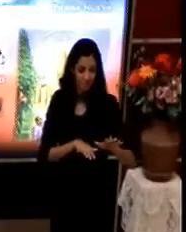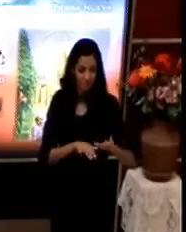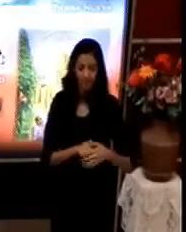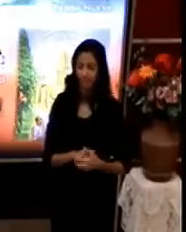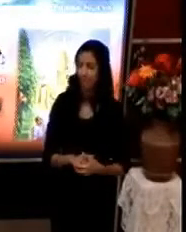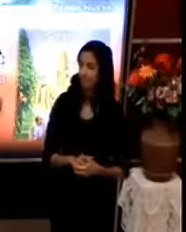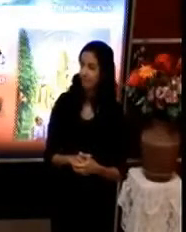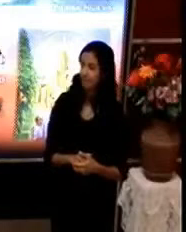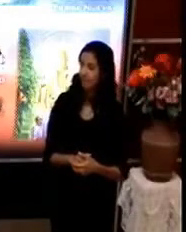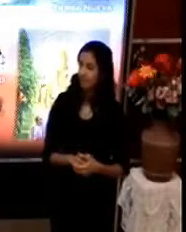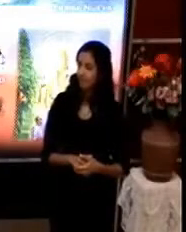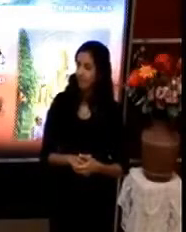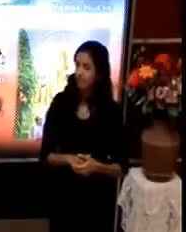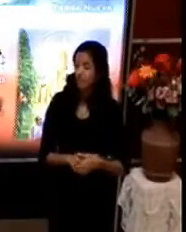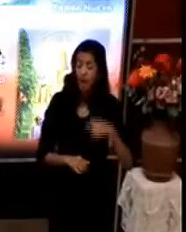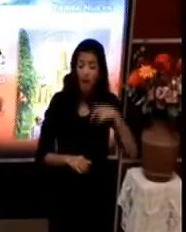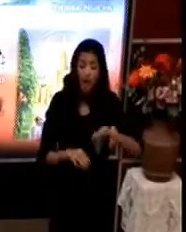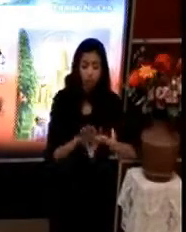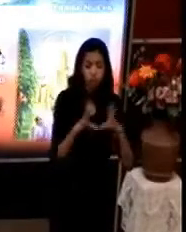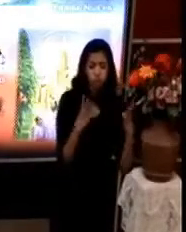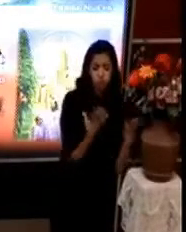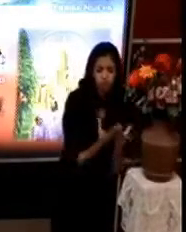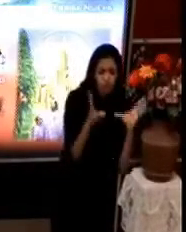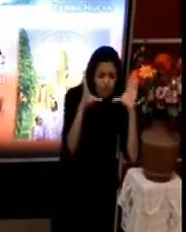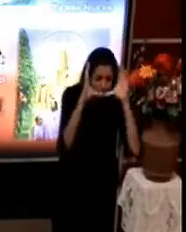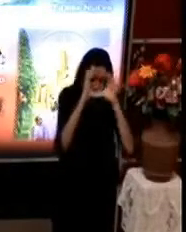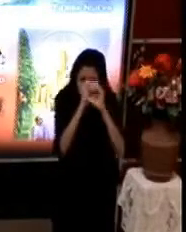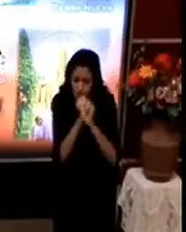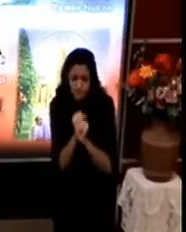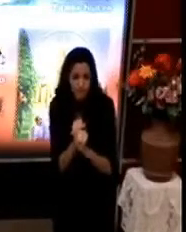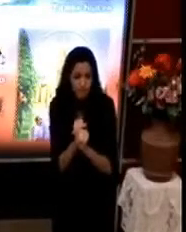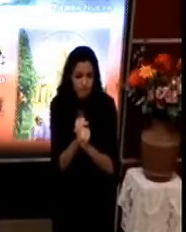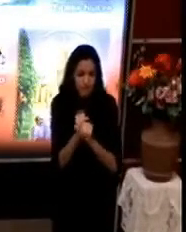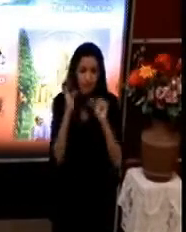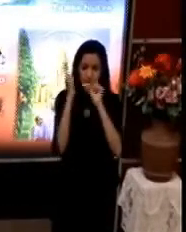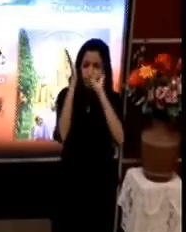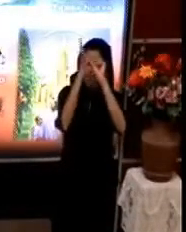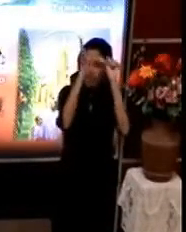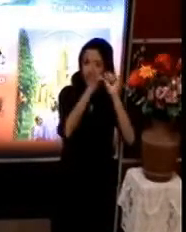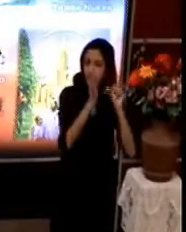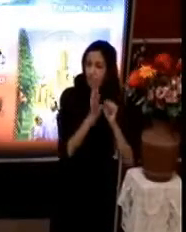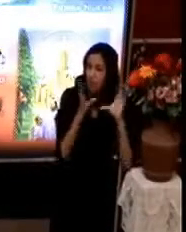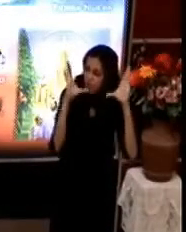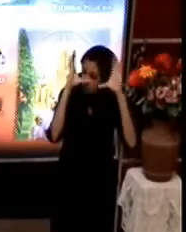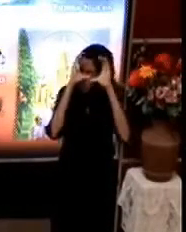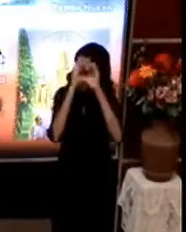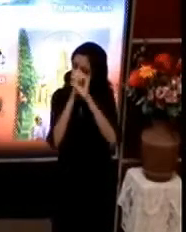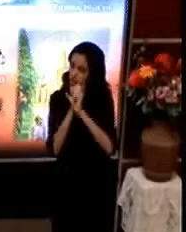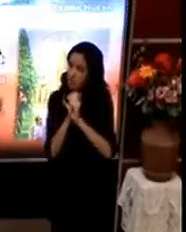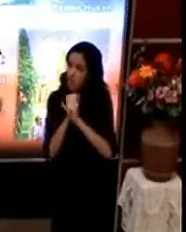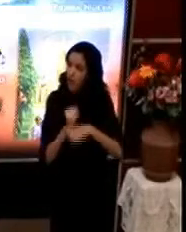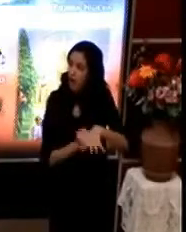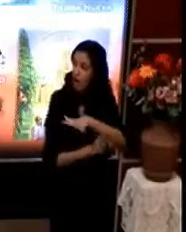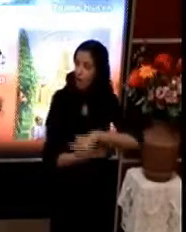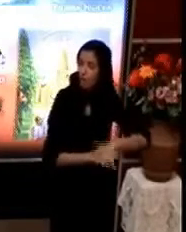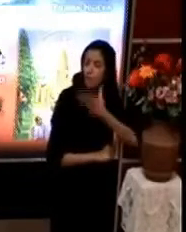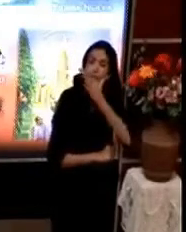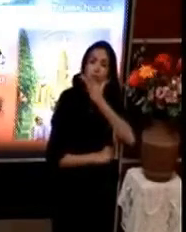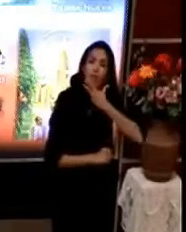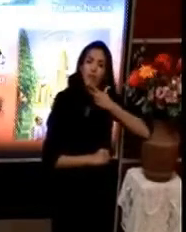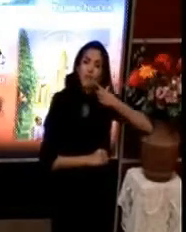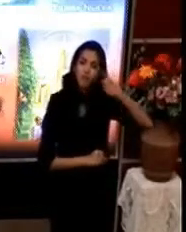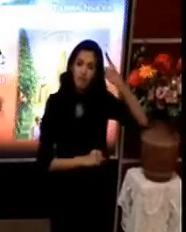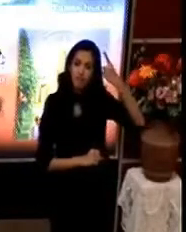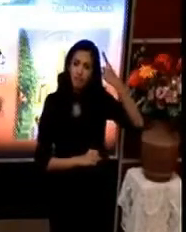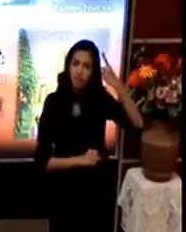Hay tinieblas en la tierra y oscuridad en las naciones, hermanos. El pueblo de Dios debe alumbrar en esta